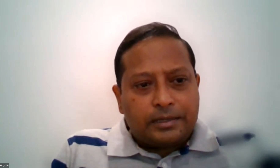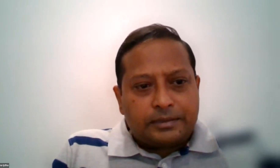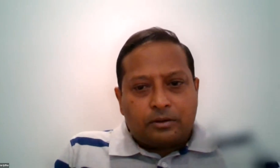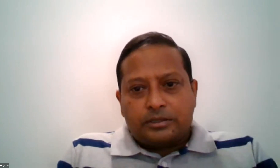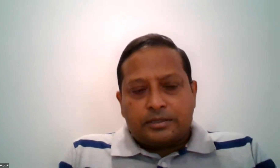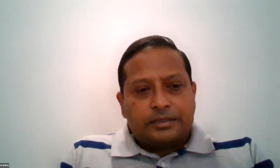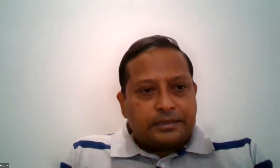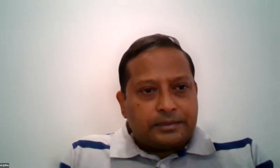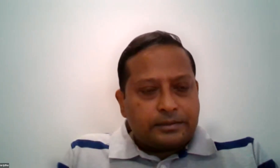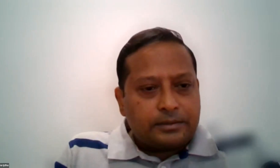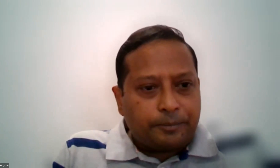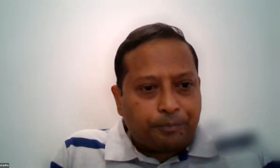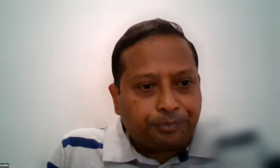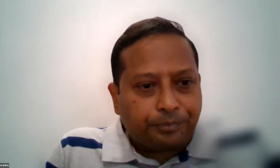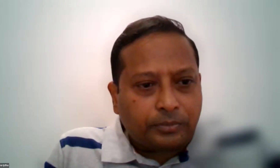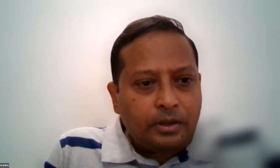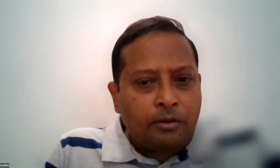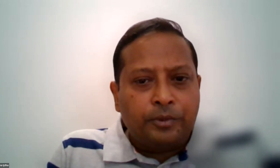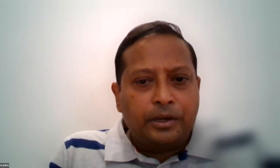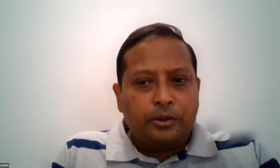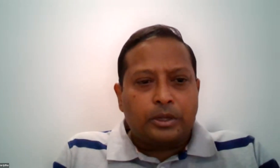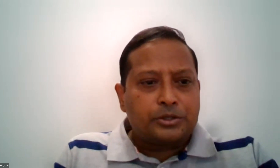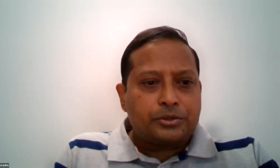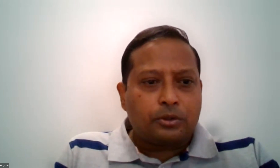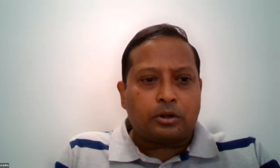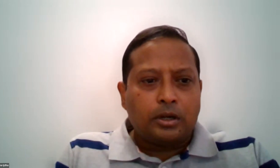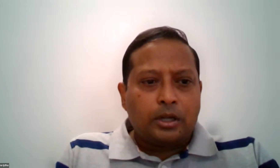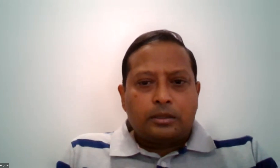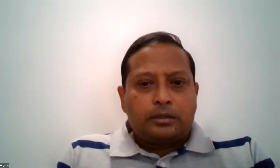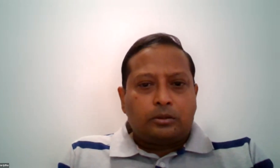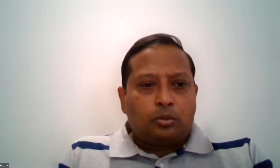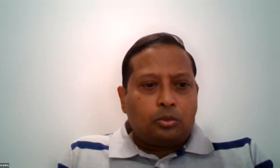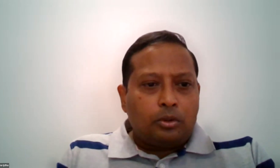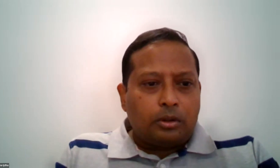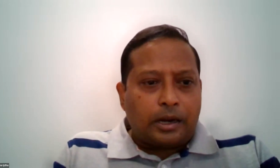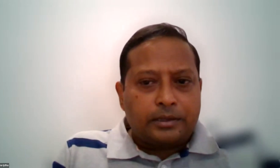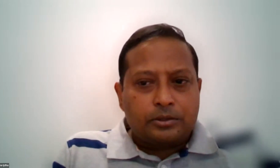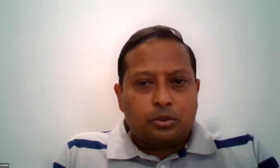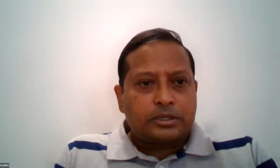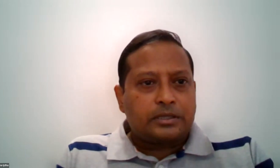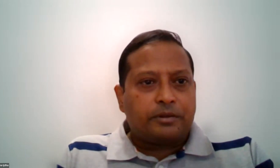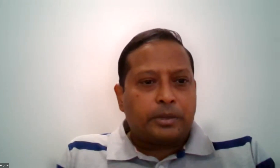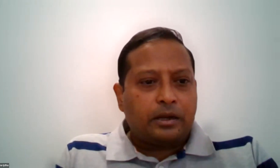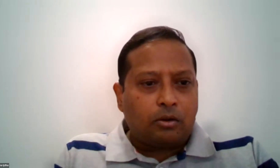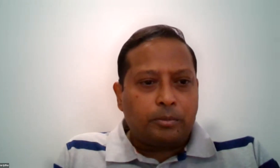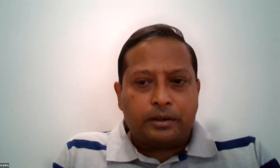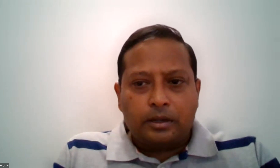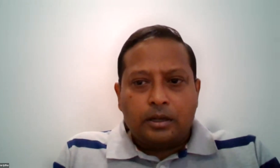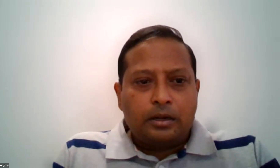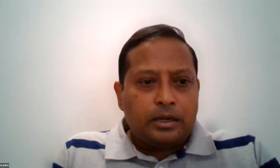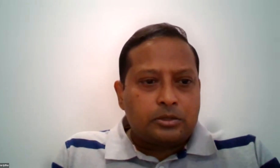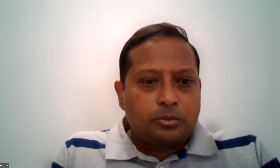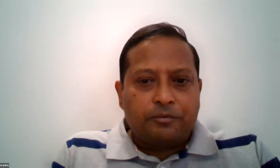So we as a conscious citizens, we need to ensure that the tool and the resources given by